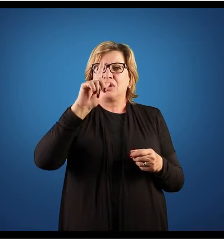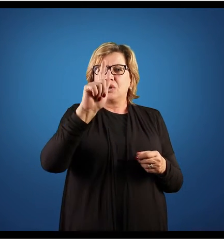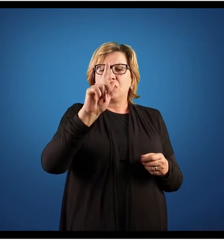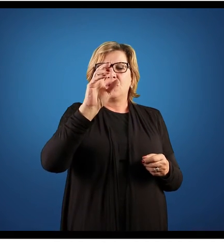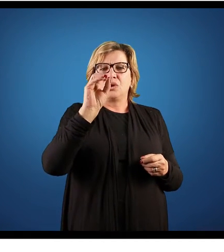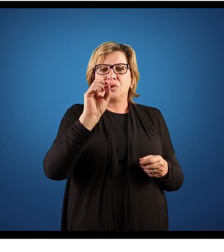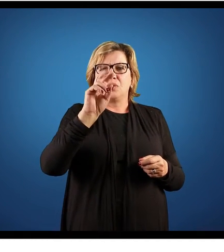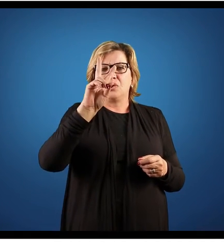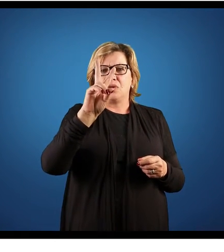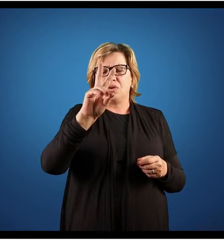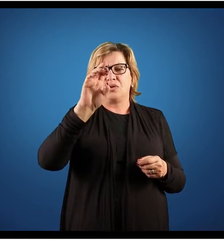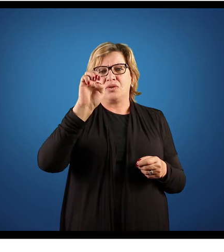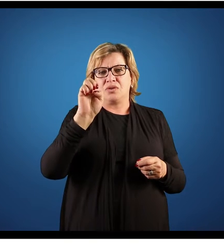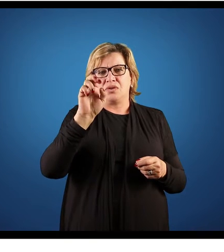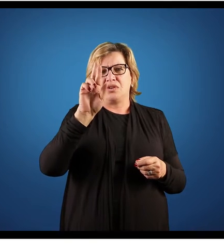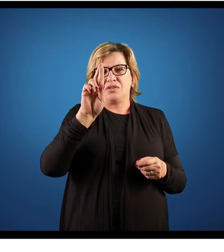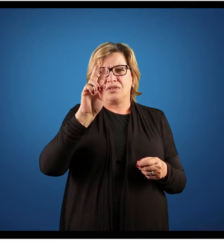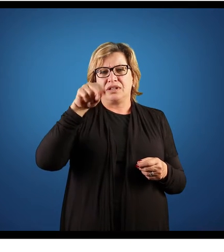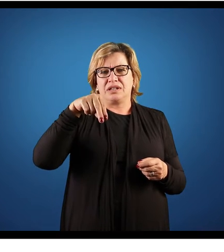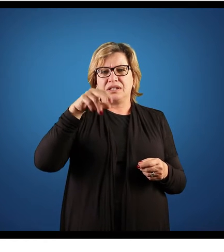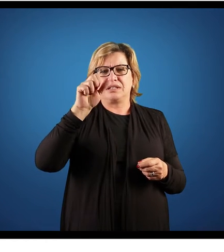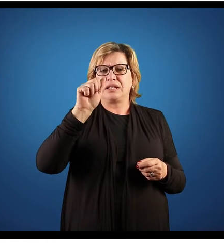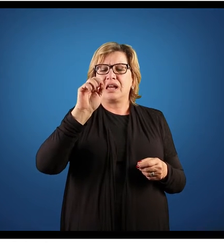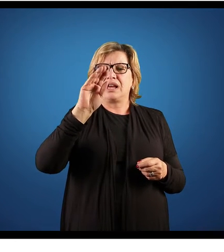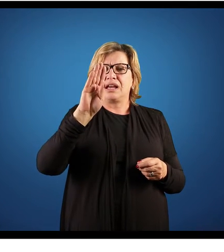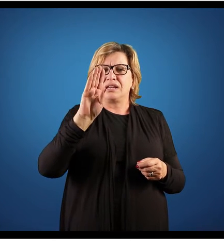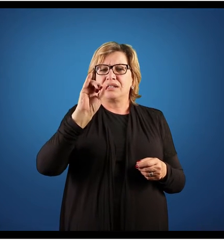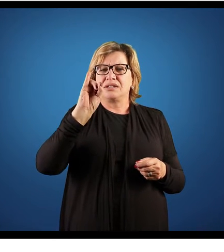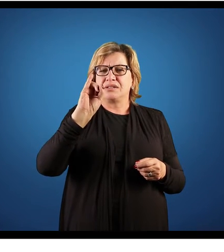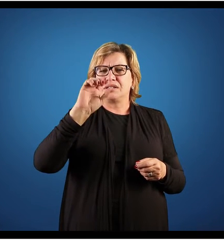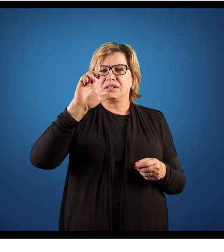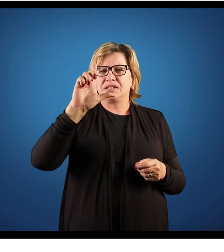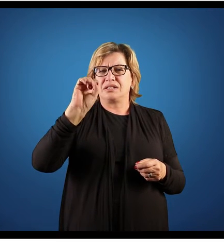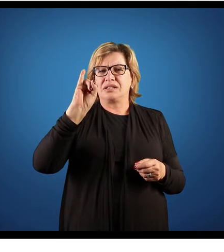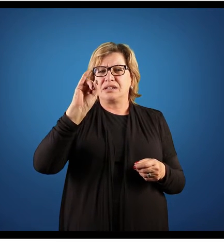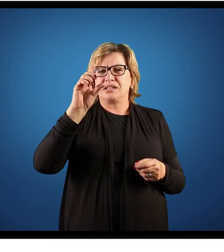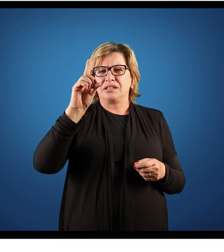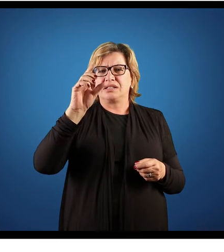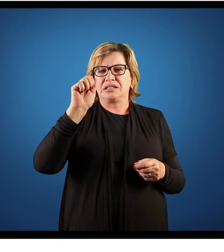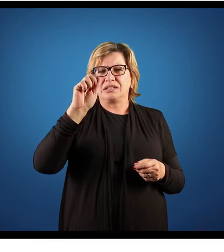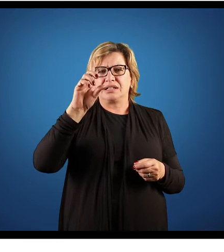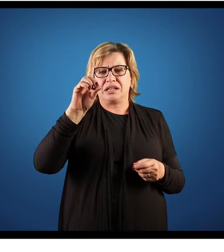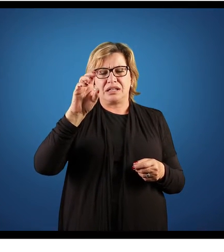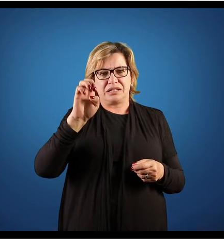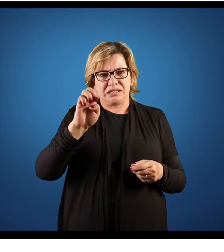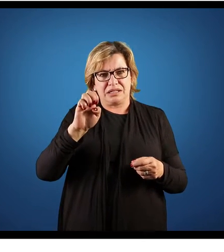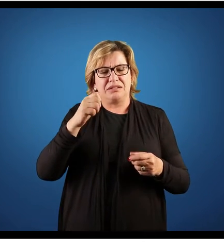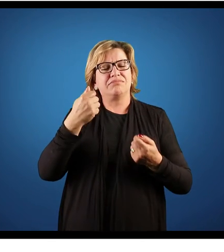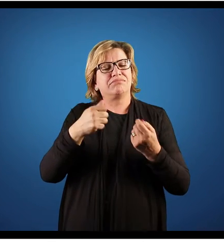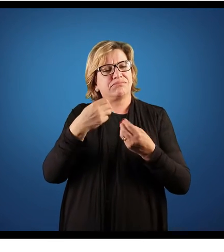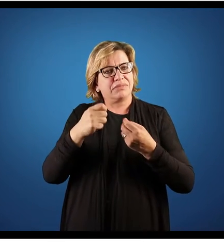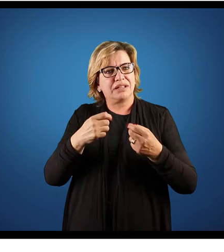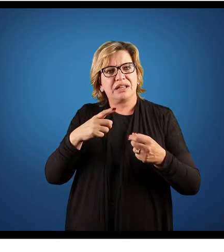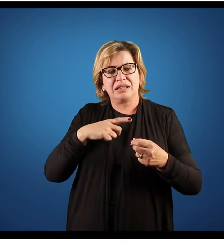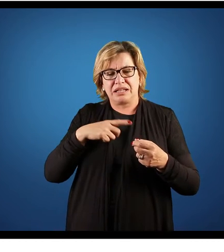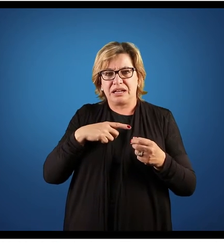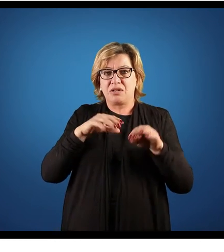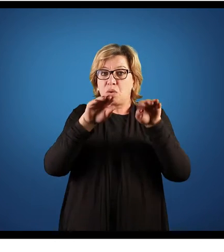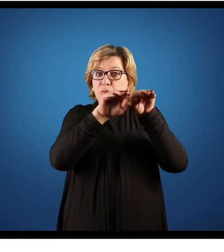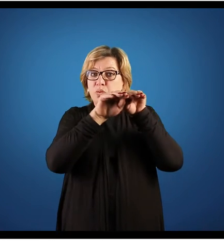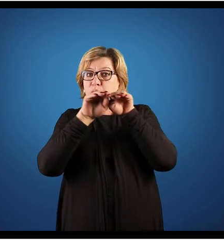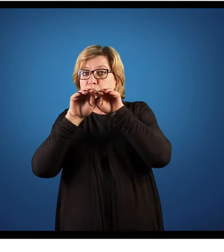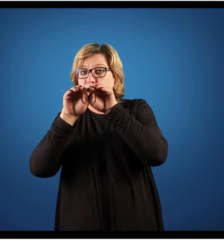e essa governabilidade ela passa por uma instabilidade política social e financeira então é muito importante